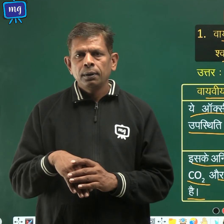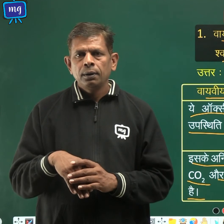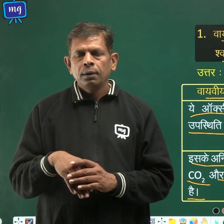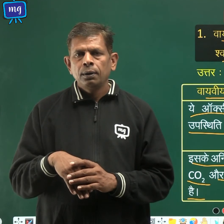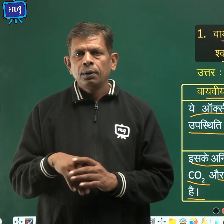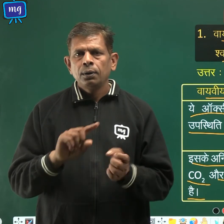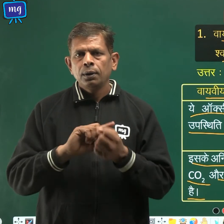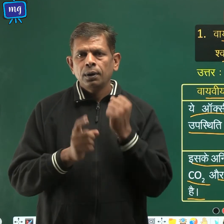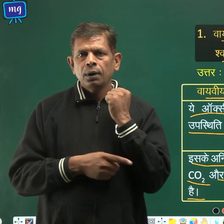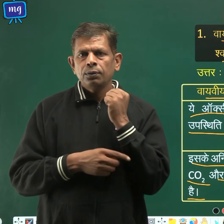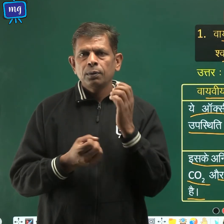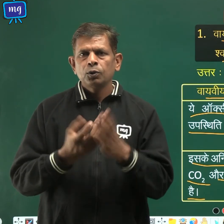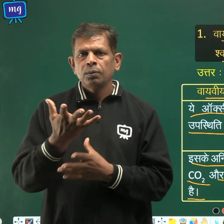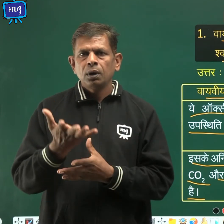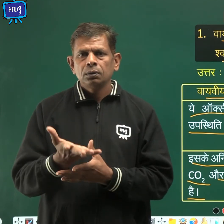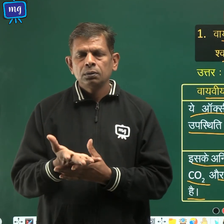अंतिम उत्पाद